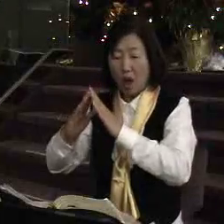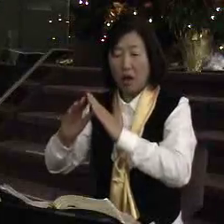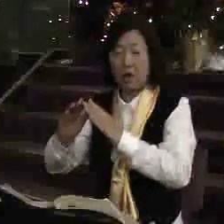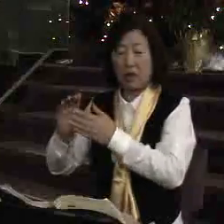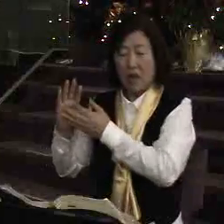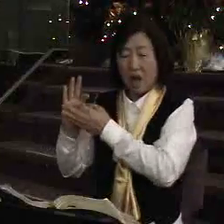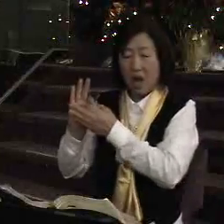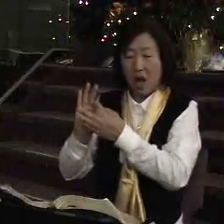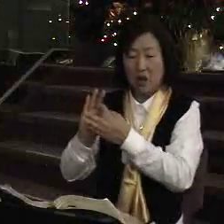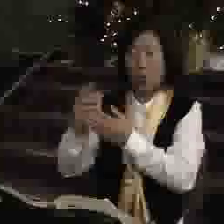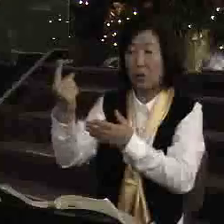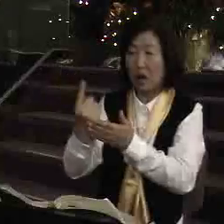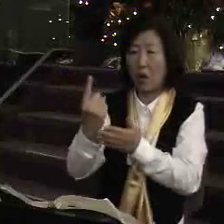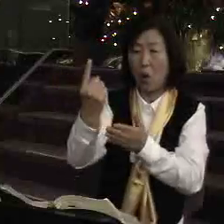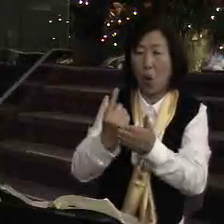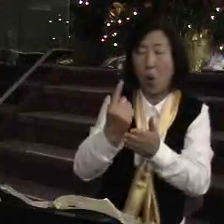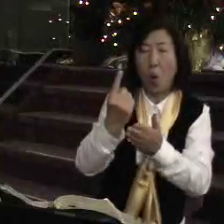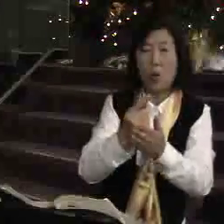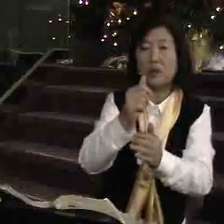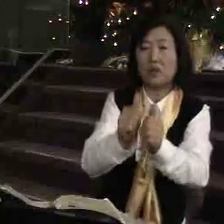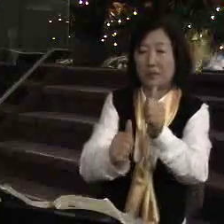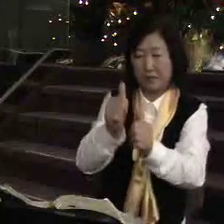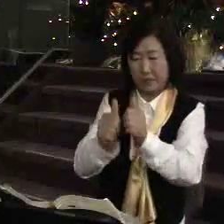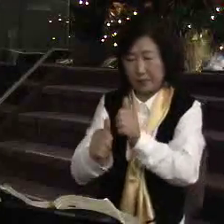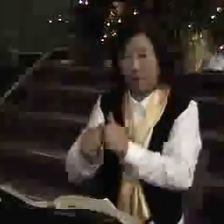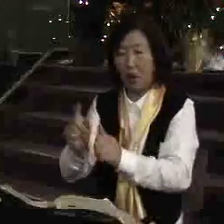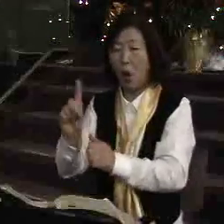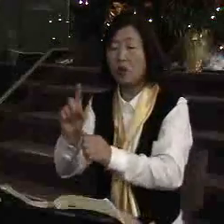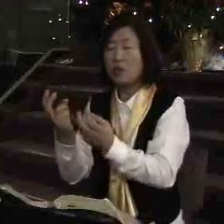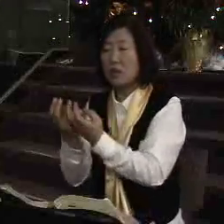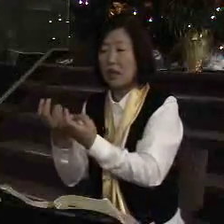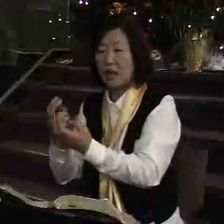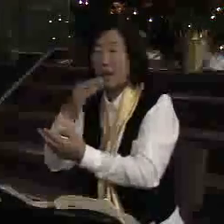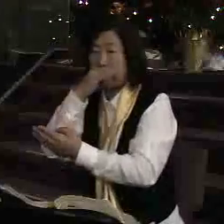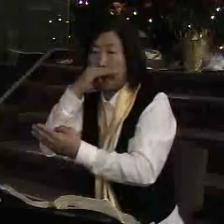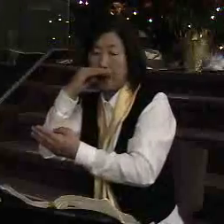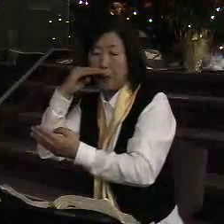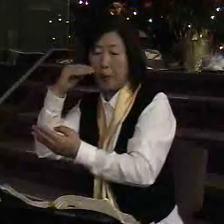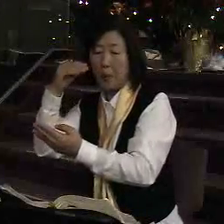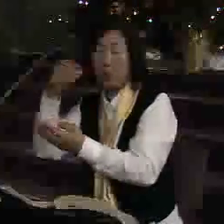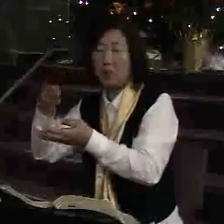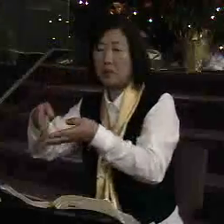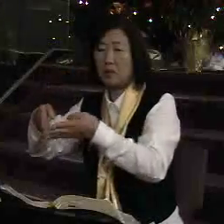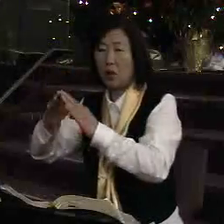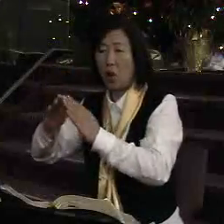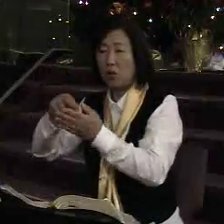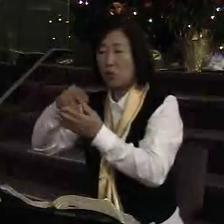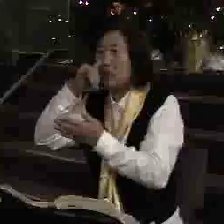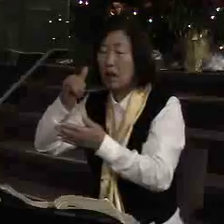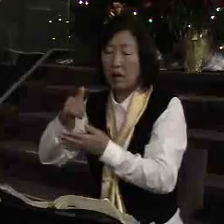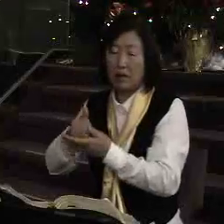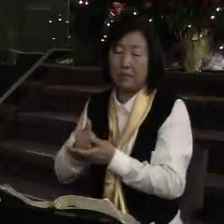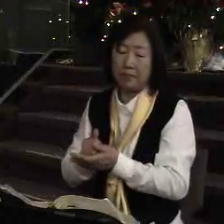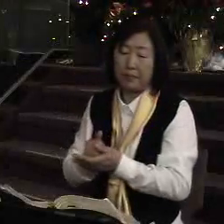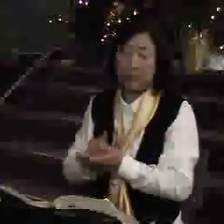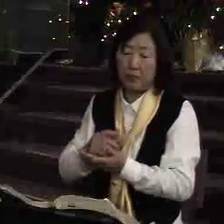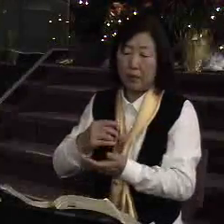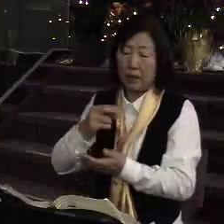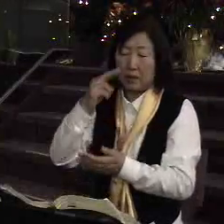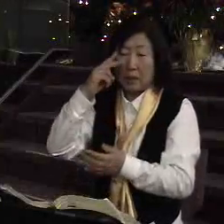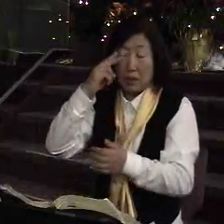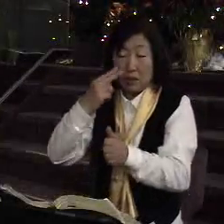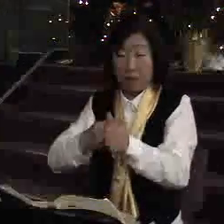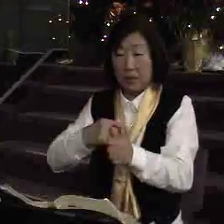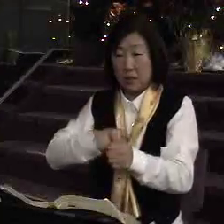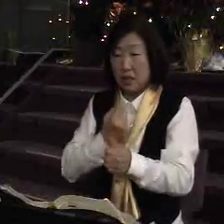다가오고 있는 시험이라면 우리는 어떻게 바로 설 수 있습니까? 사도 바울은 자신의 간증을